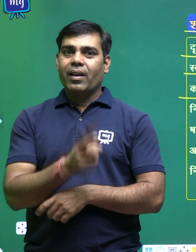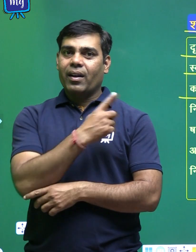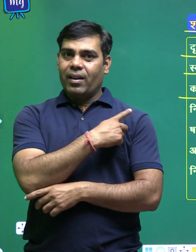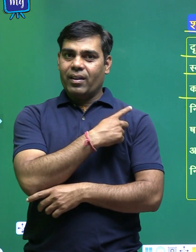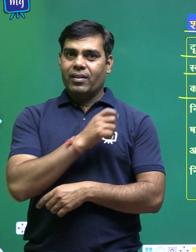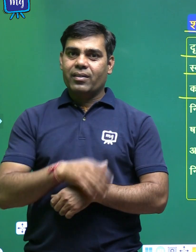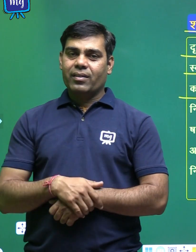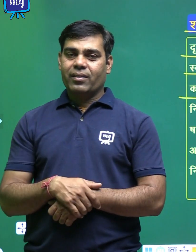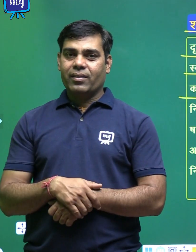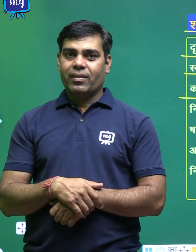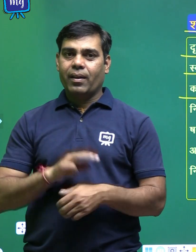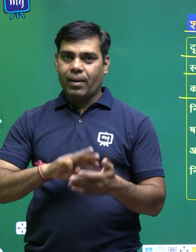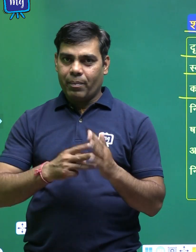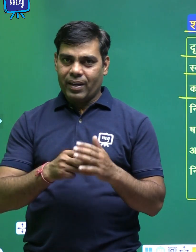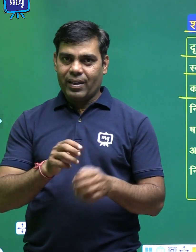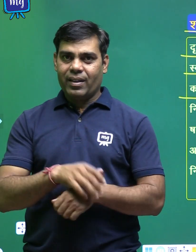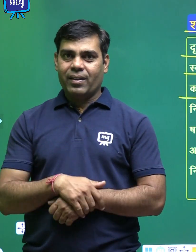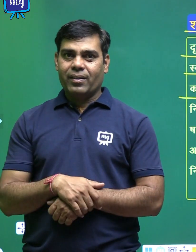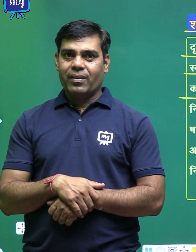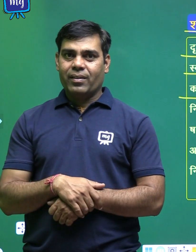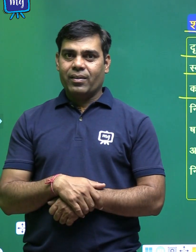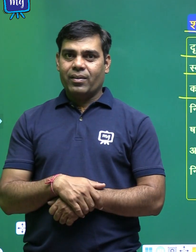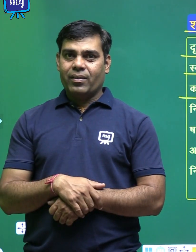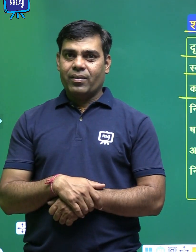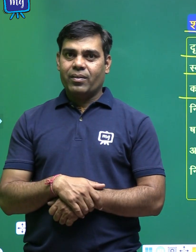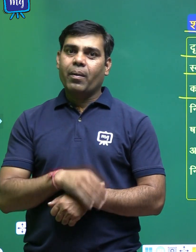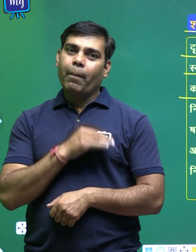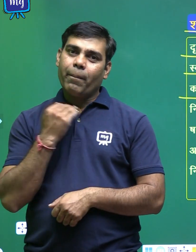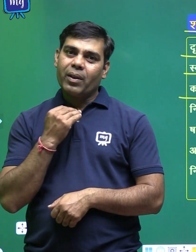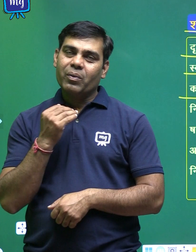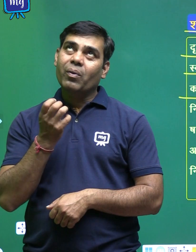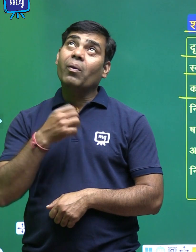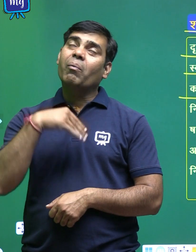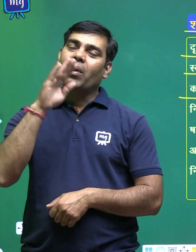कालग्रस्त, अर्थ है मृत्यु को प्राप्त।